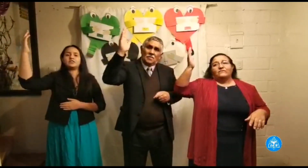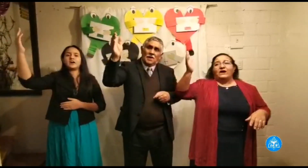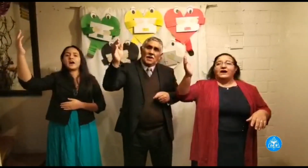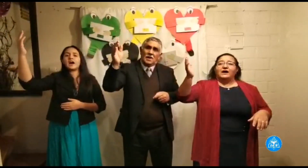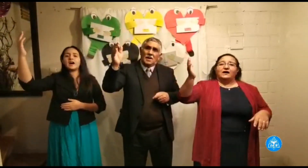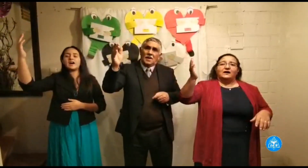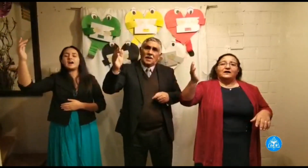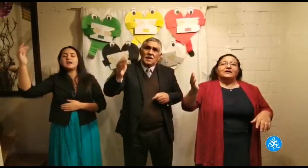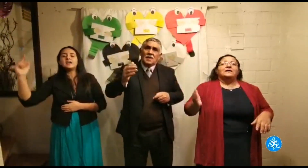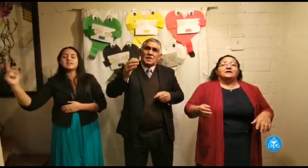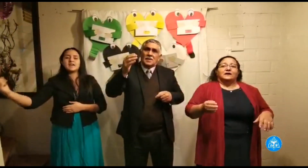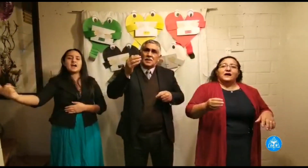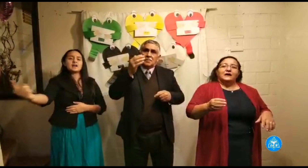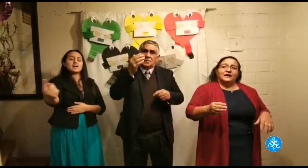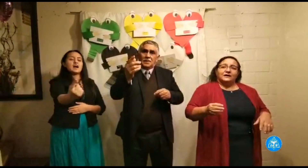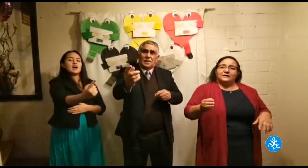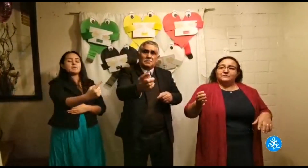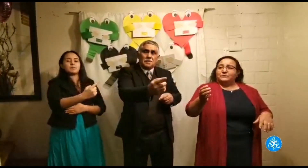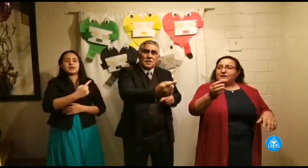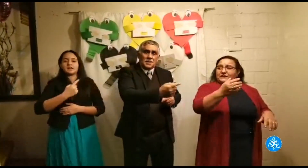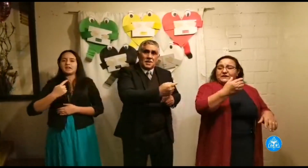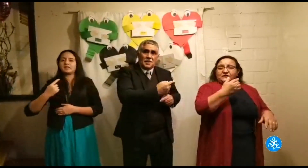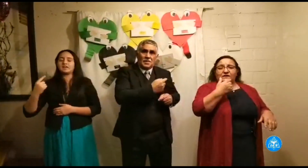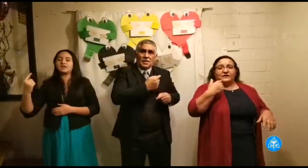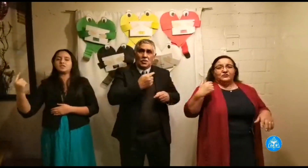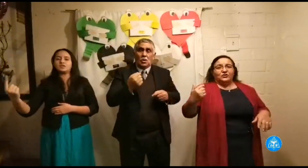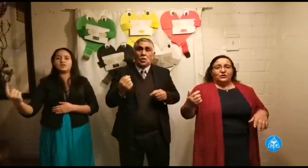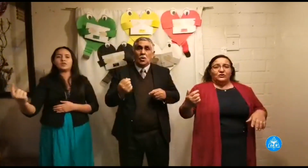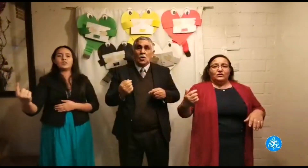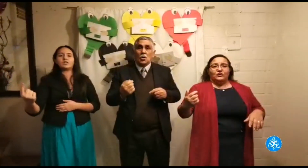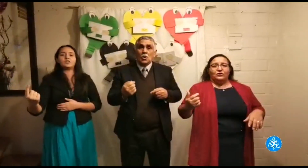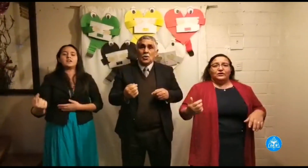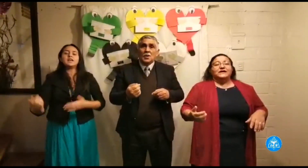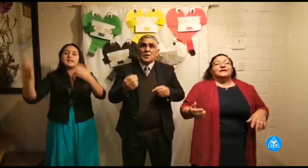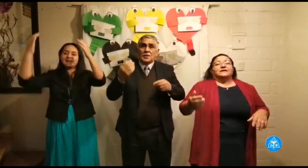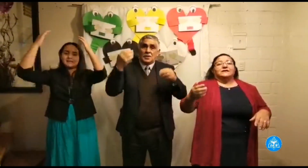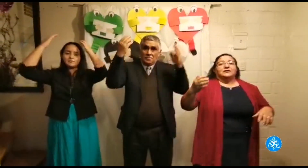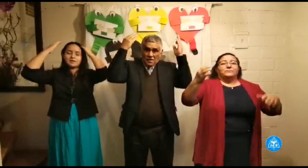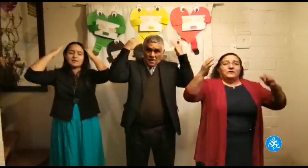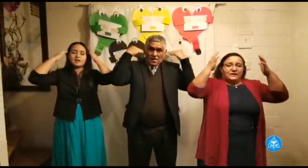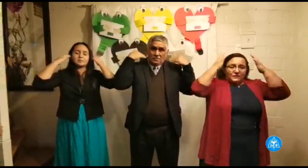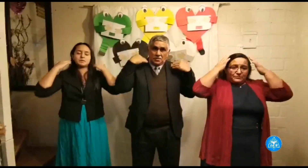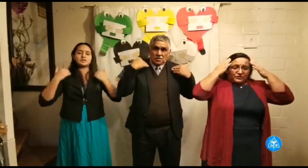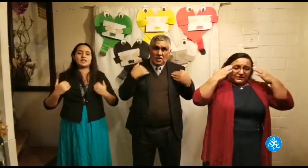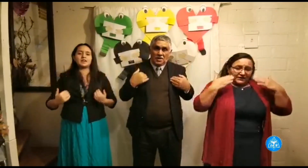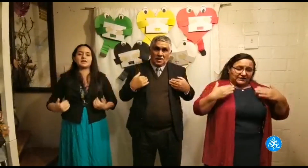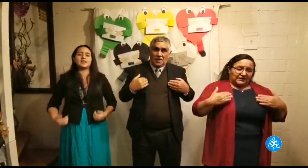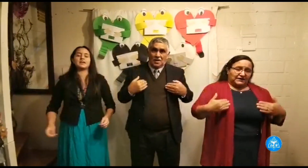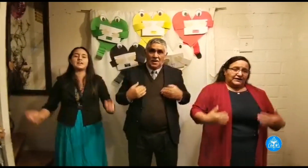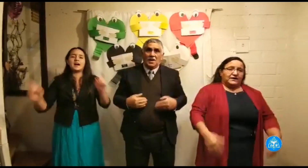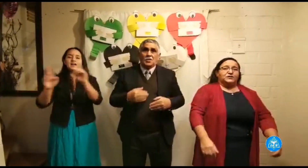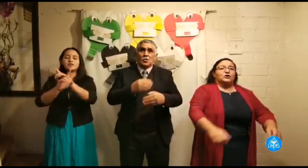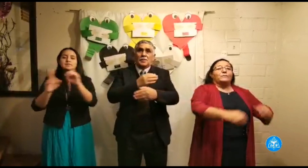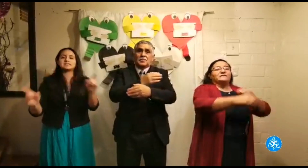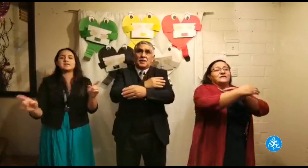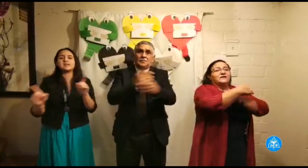Jehová, que acampa alrededor y me protegerá. No me